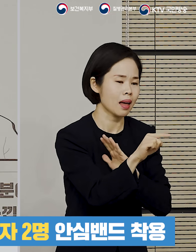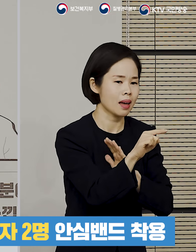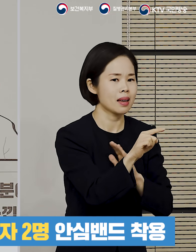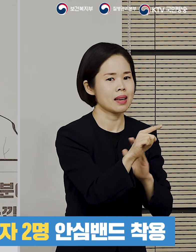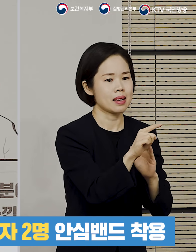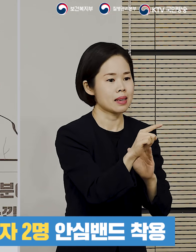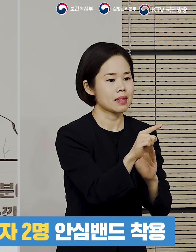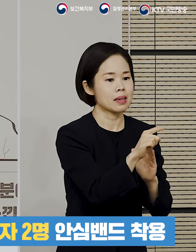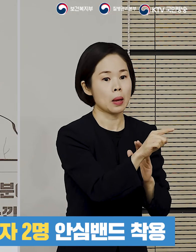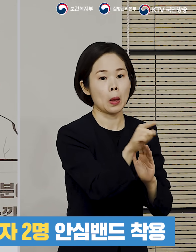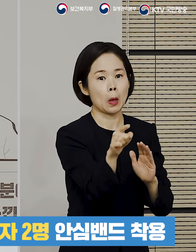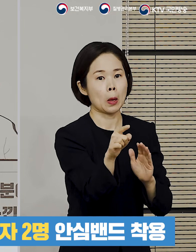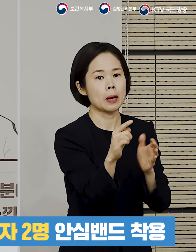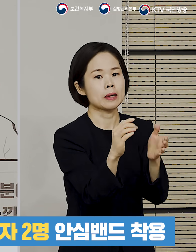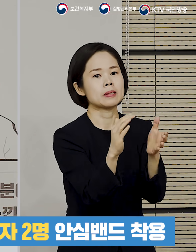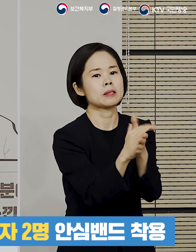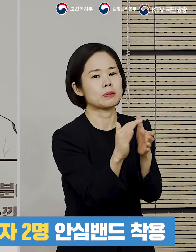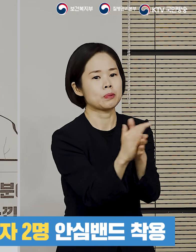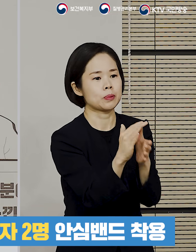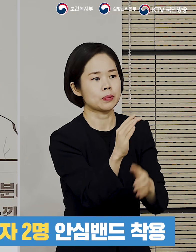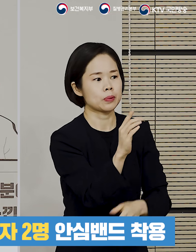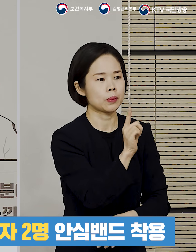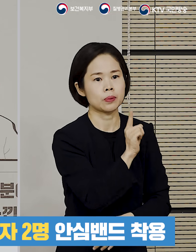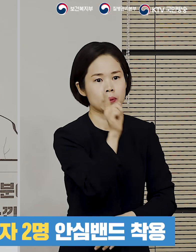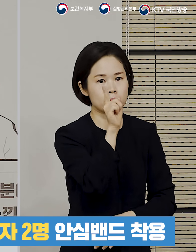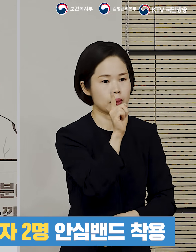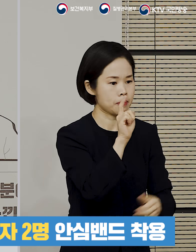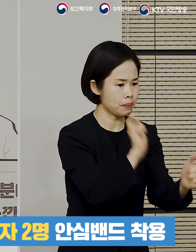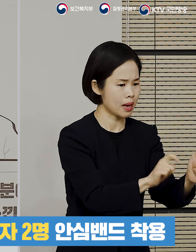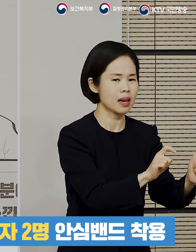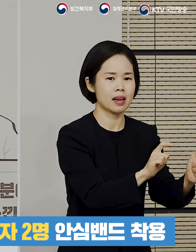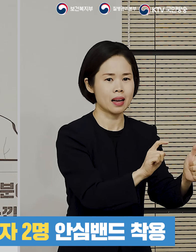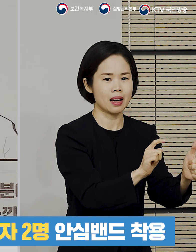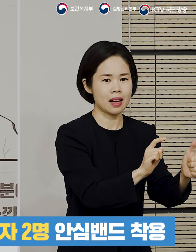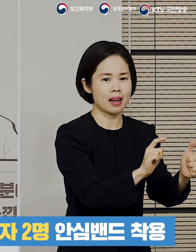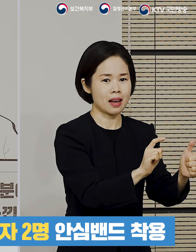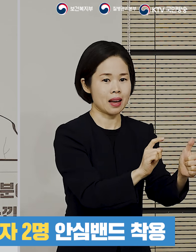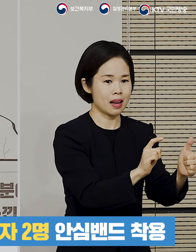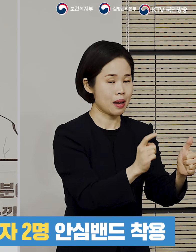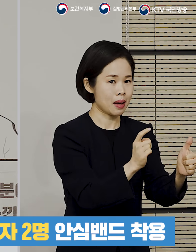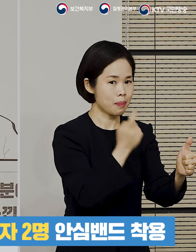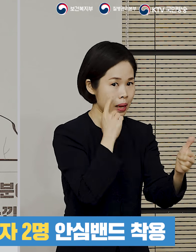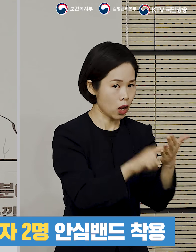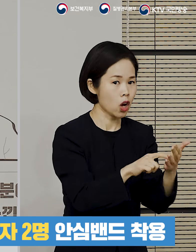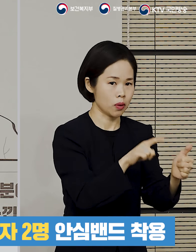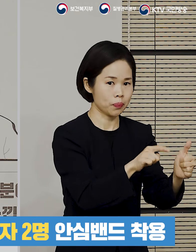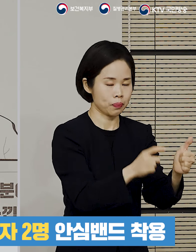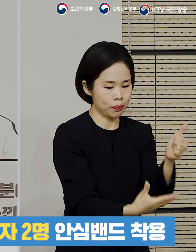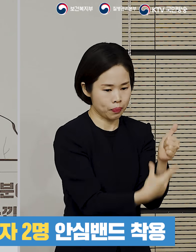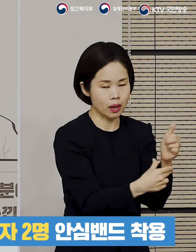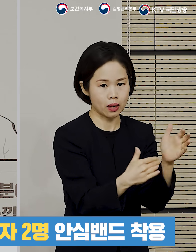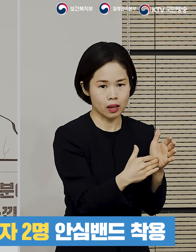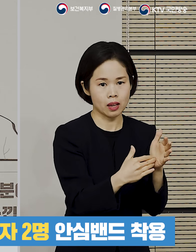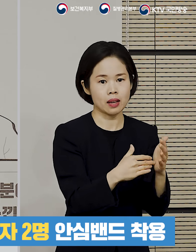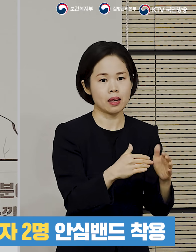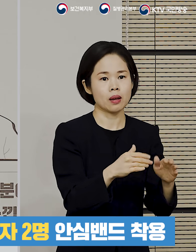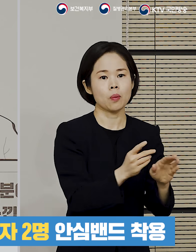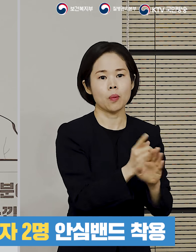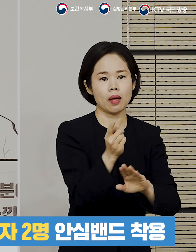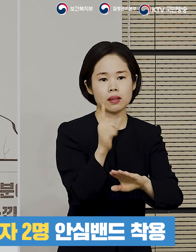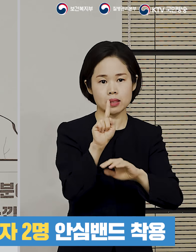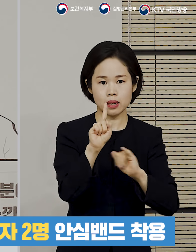다방을 방문했다가 지인 신고로 이제 적발이 돼서 이제 어제 오후에 안심밴드를 착용을 했습니다. 다른 한